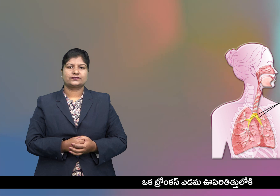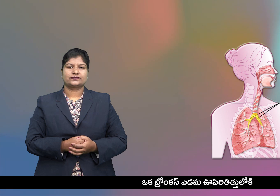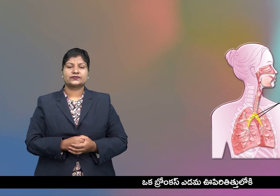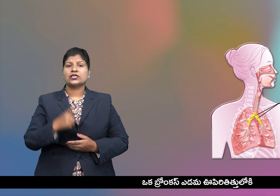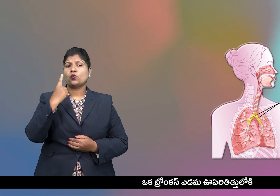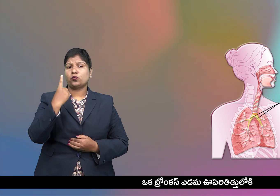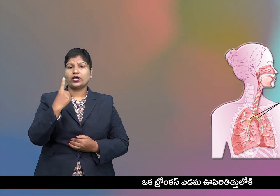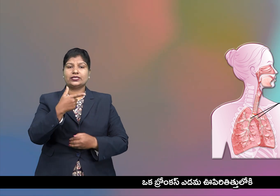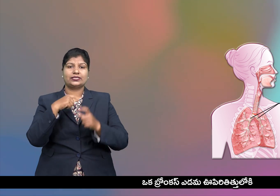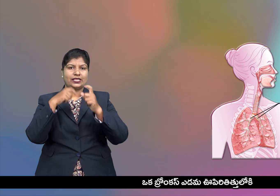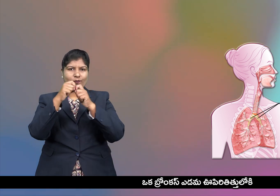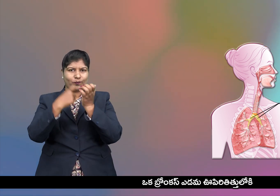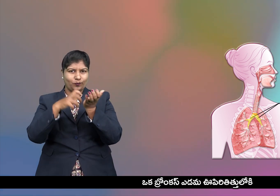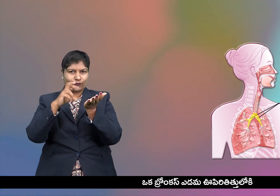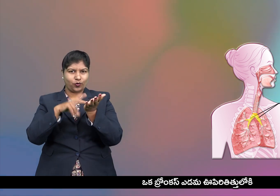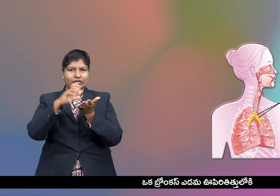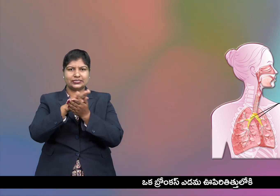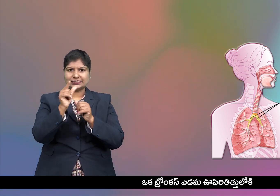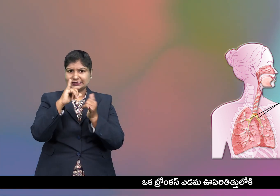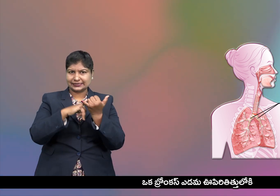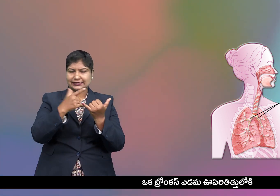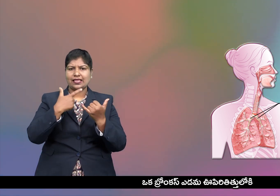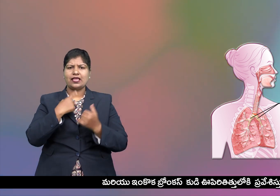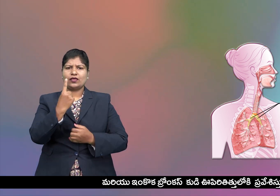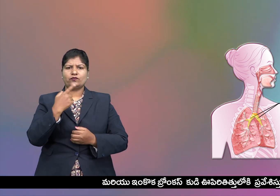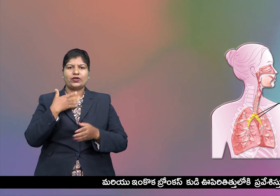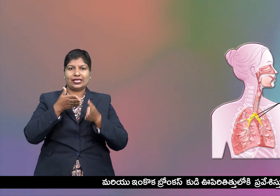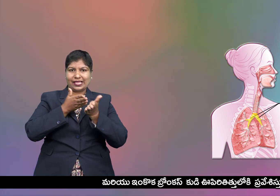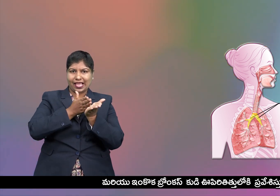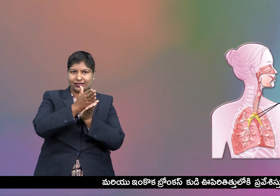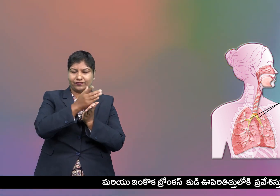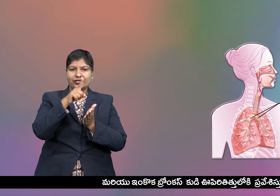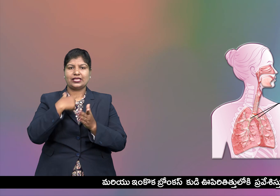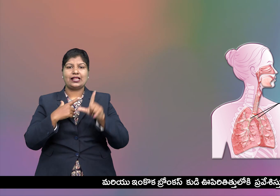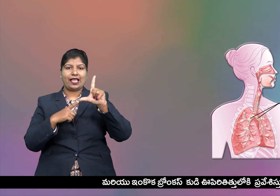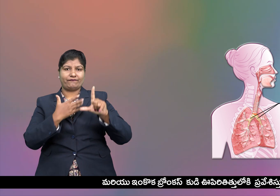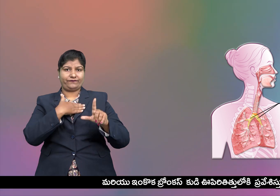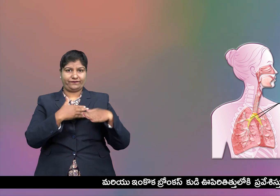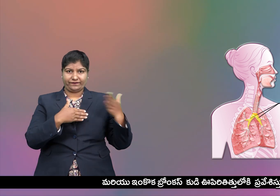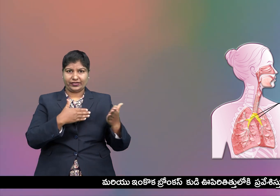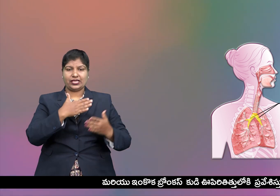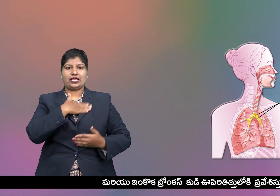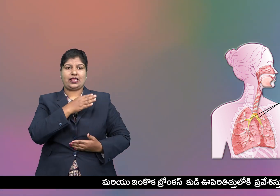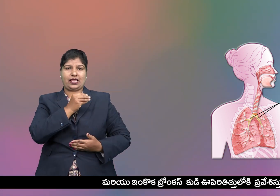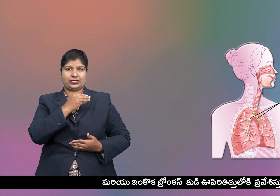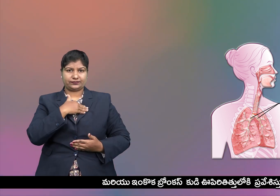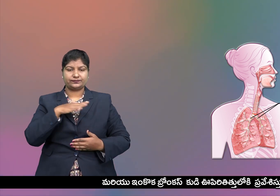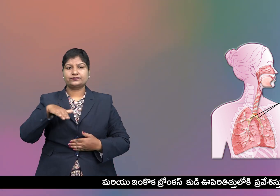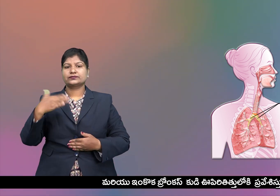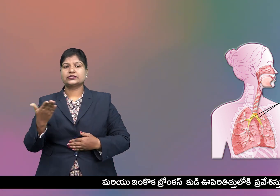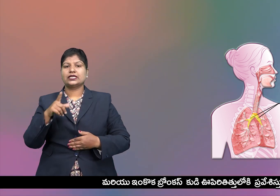ఒక బ్రోంకస్ ఎడమ ఊపిరితిత్తులోకి మరియు ఇంకొక బ్రోంకస్ కుడి